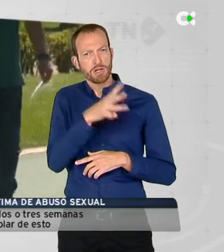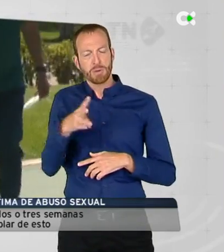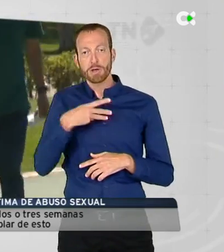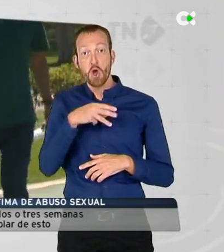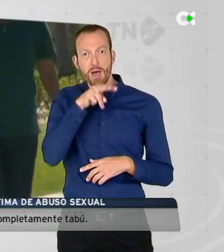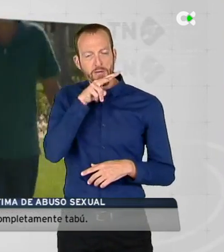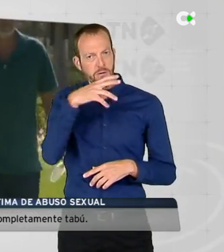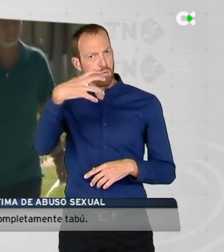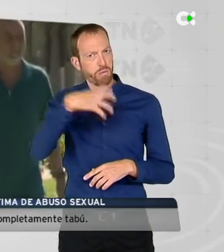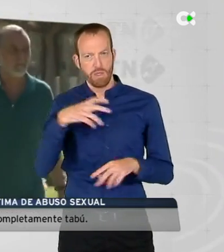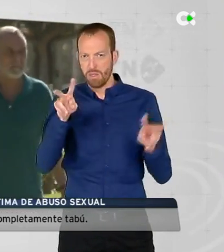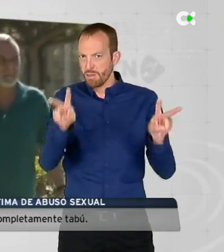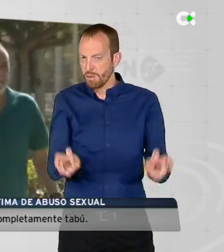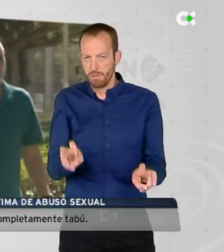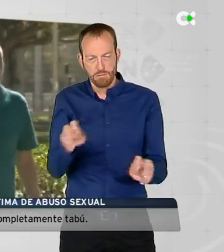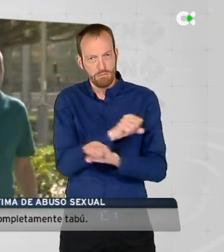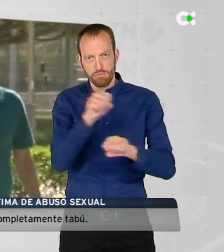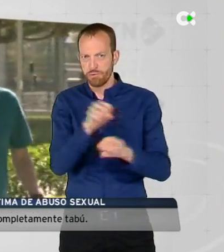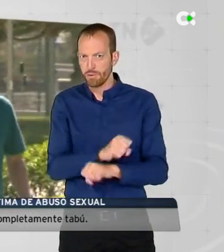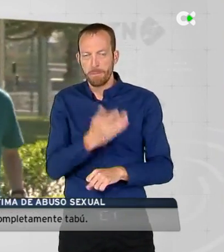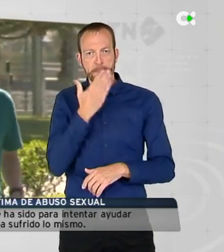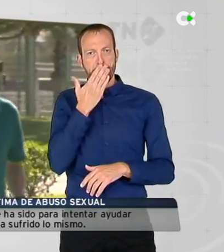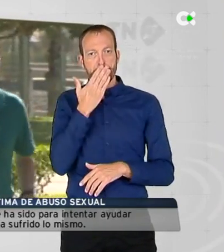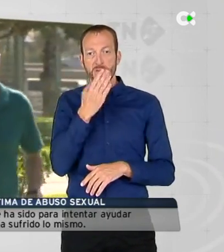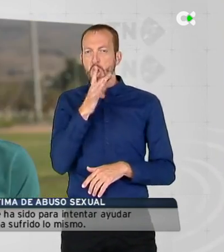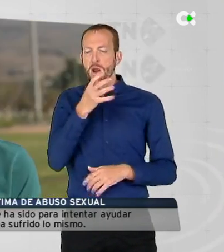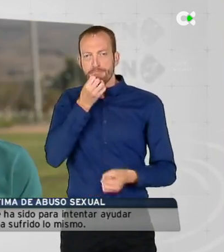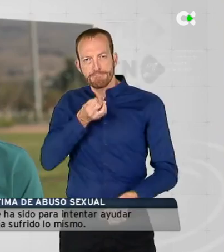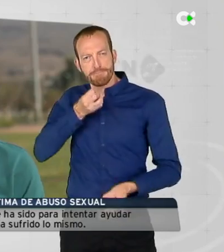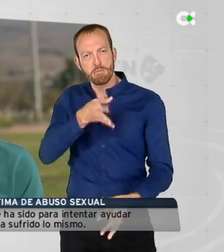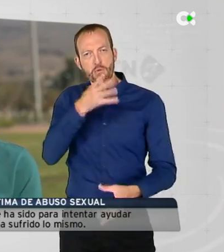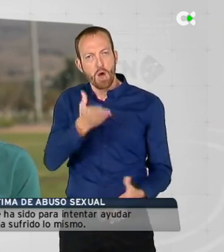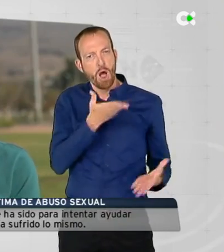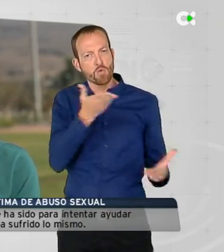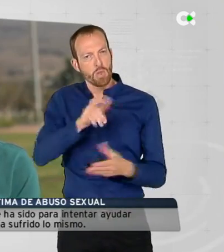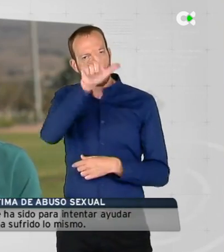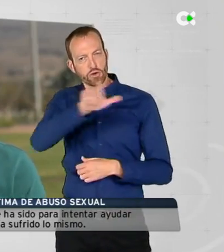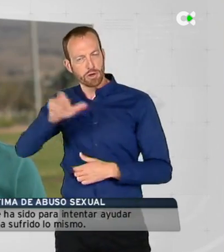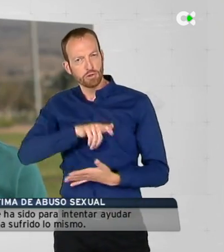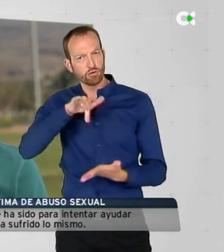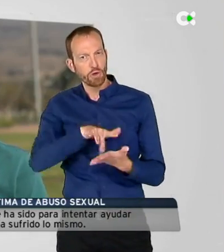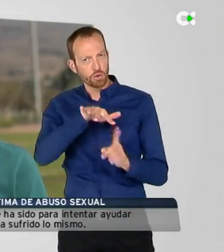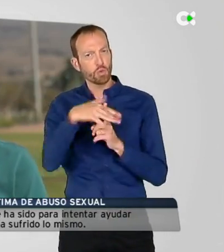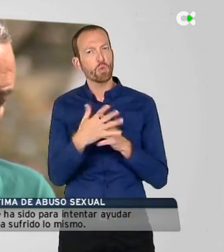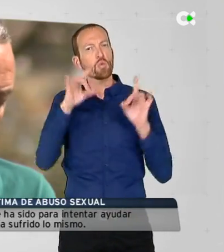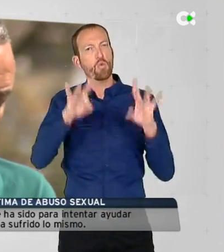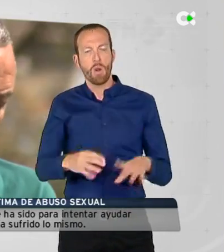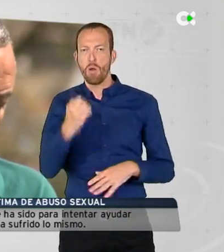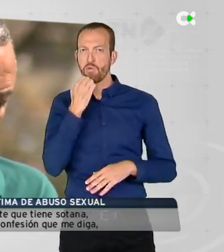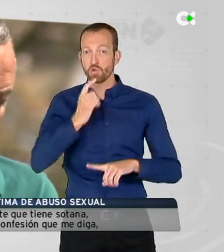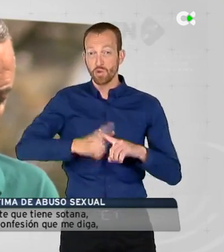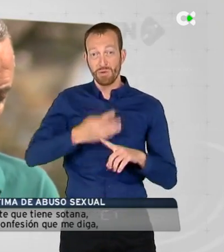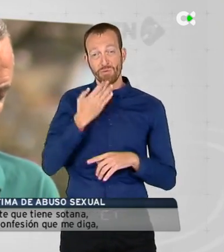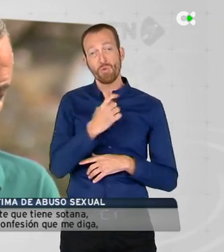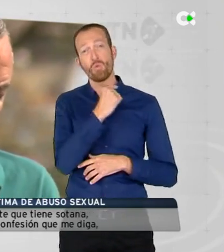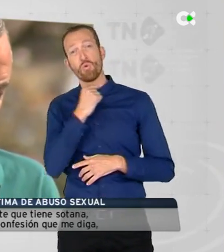mí hablar de esto era algo que era completamente tabú. El paso que he dado adelante es para intentar ayudar a otra gente que ha sufrido lo mismo. Pero si un